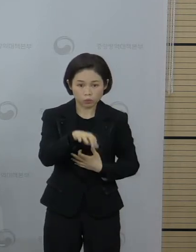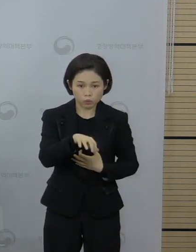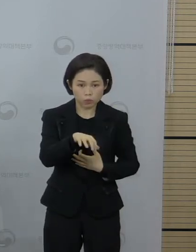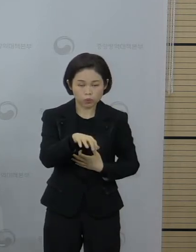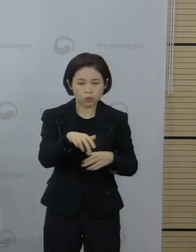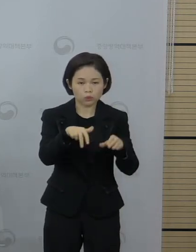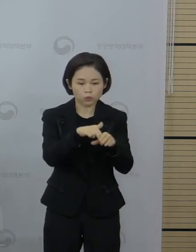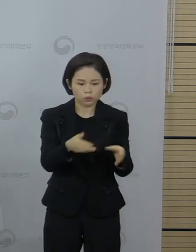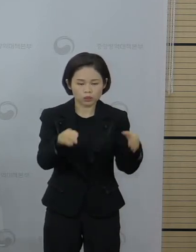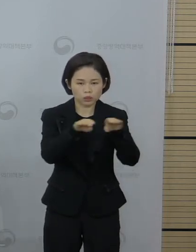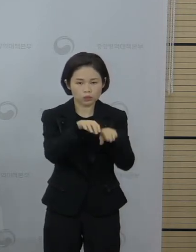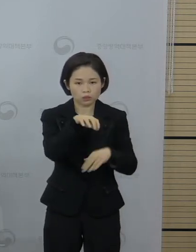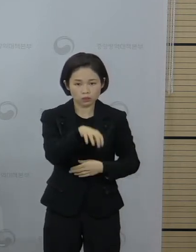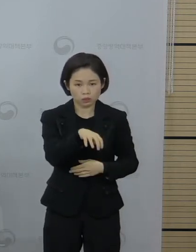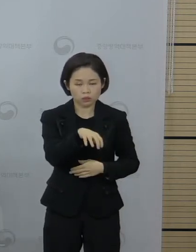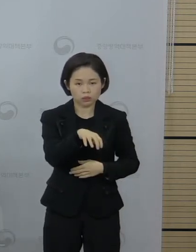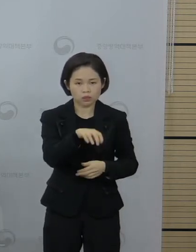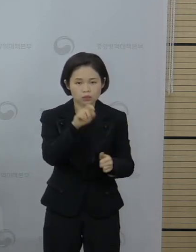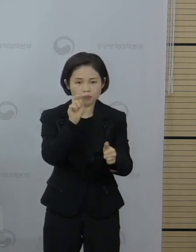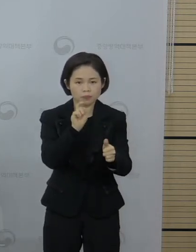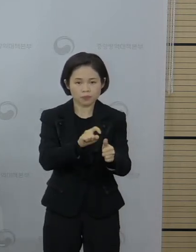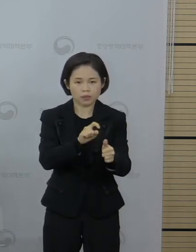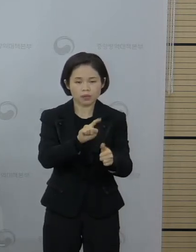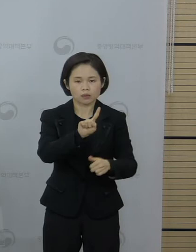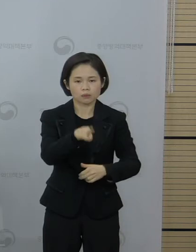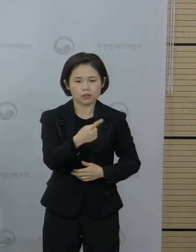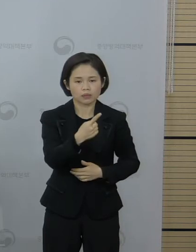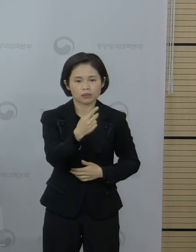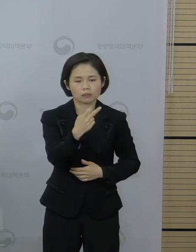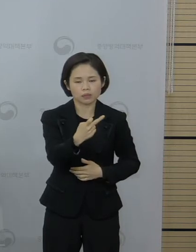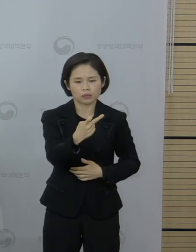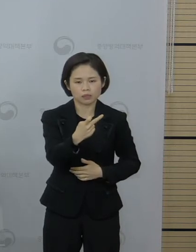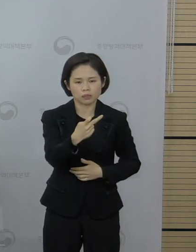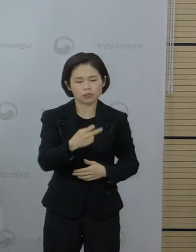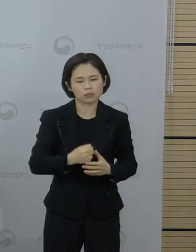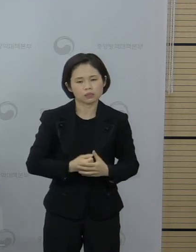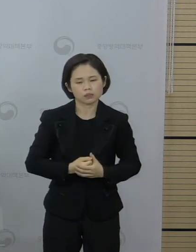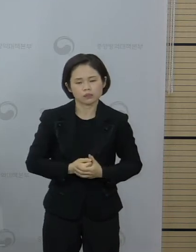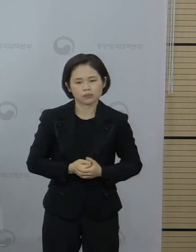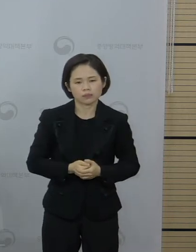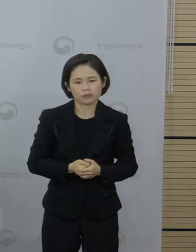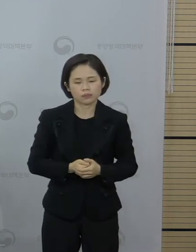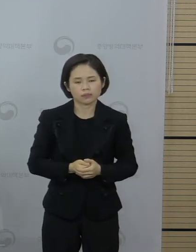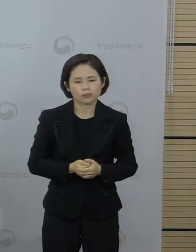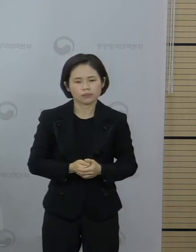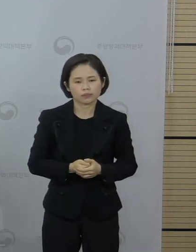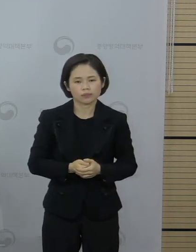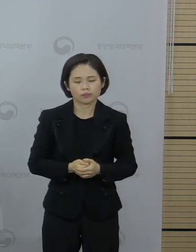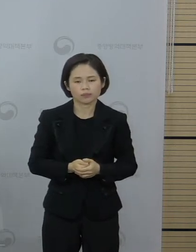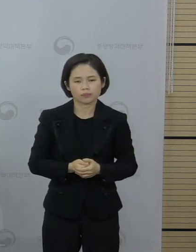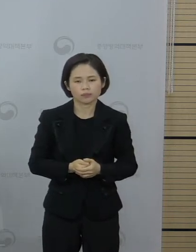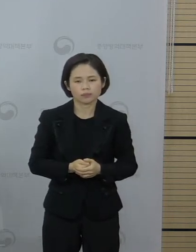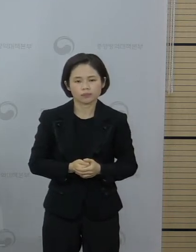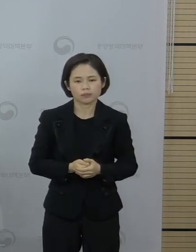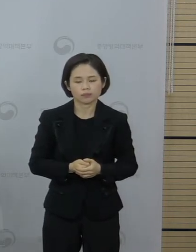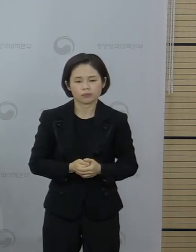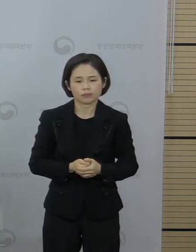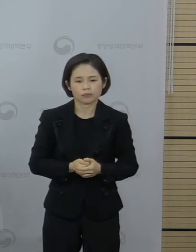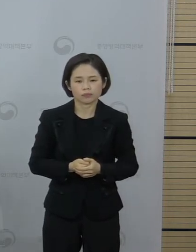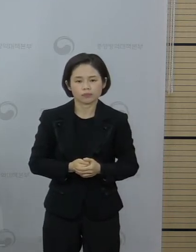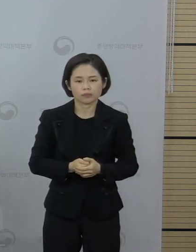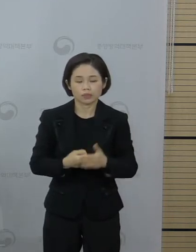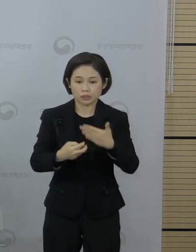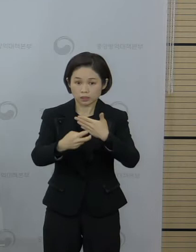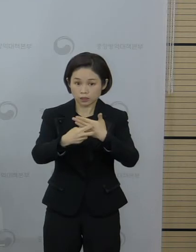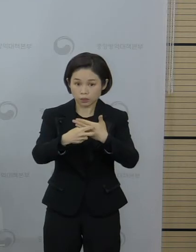종교 시설과 관련하여 총 112명의 누적 확진자가 발견되었습니다. 다음으로